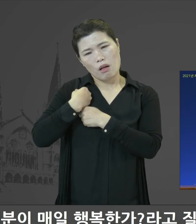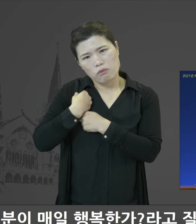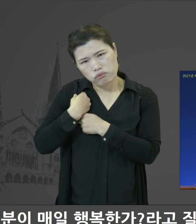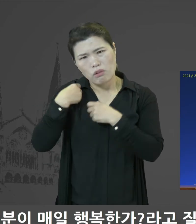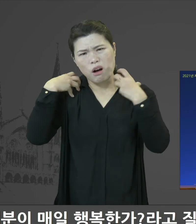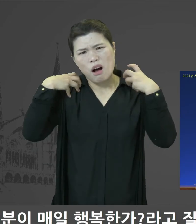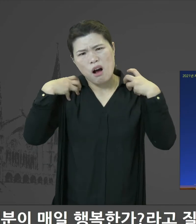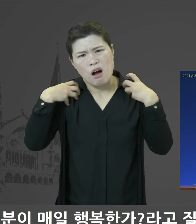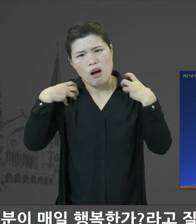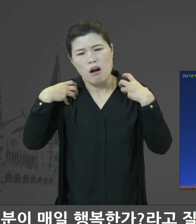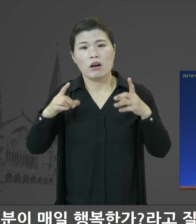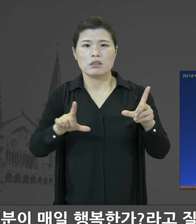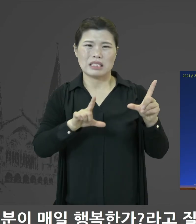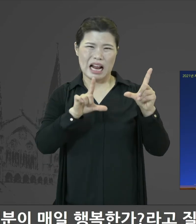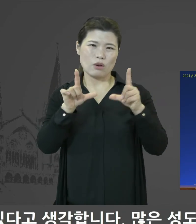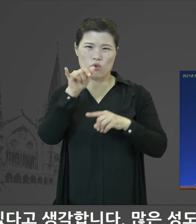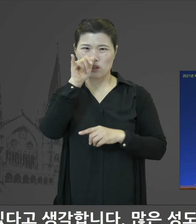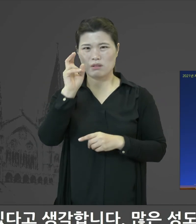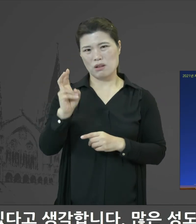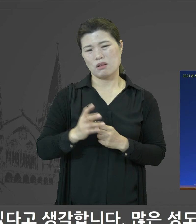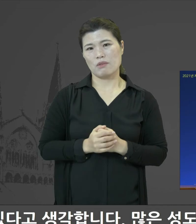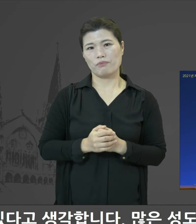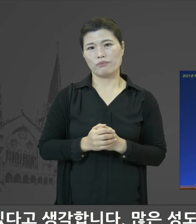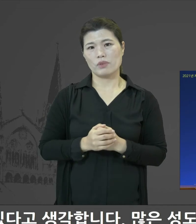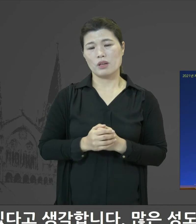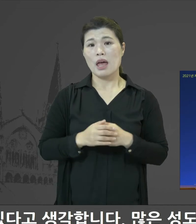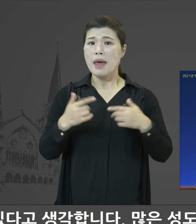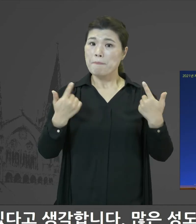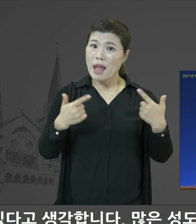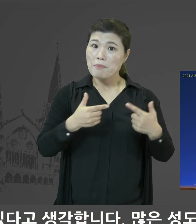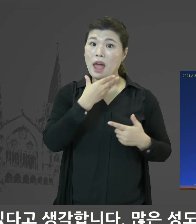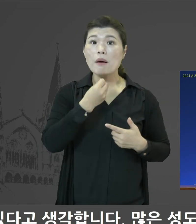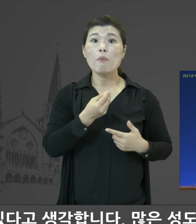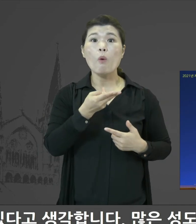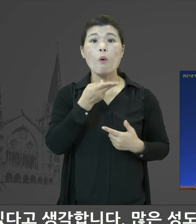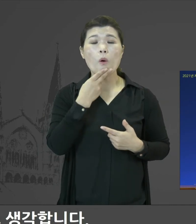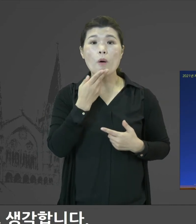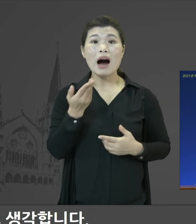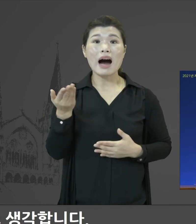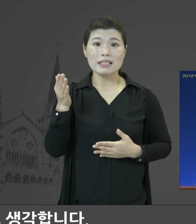있습니다. 그런데 매일 행복하지는 않지만 사랑하는 여러분,